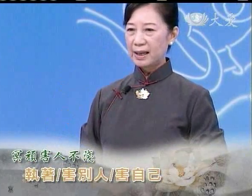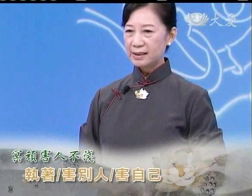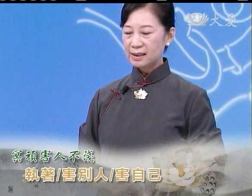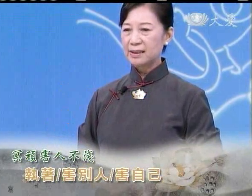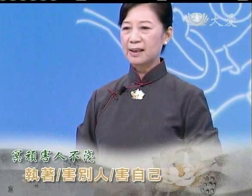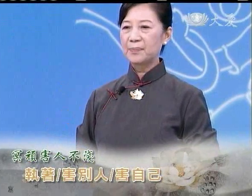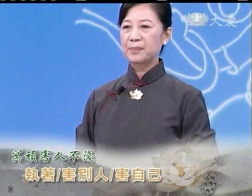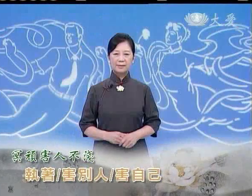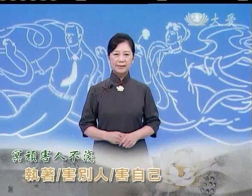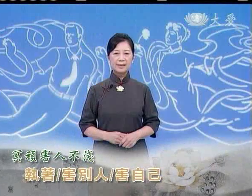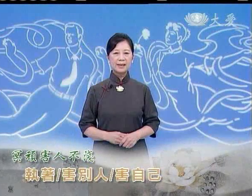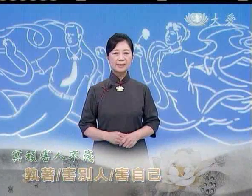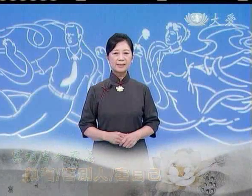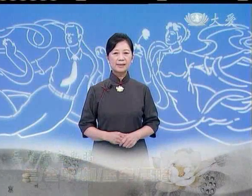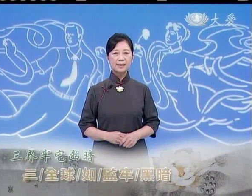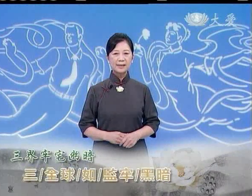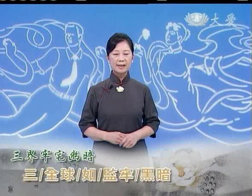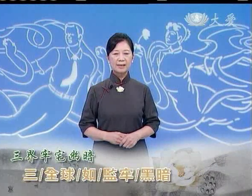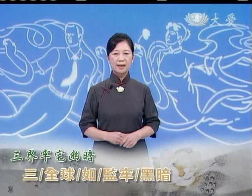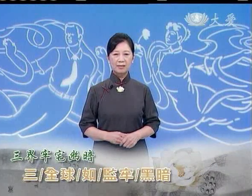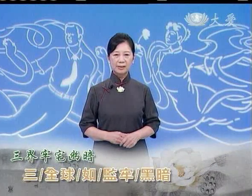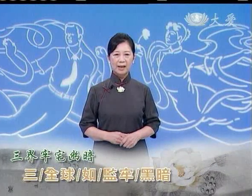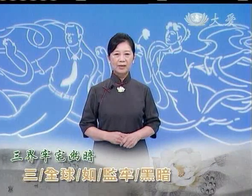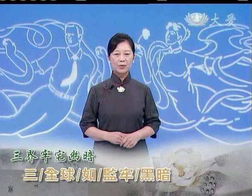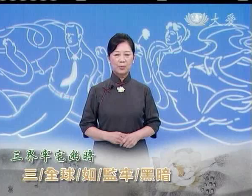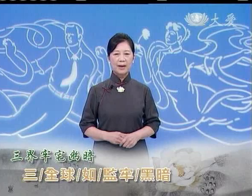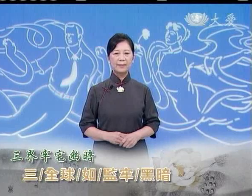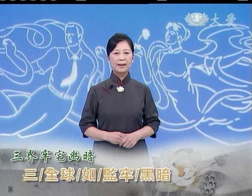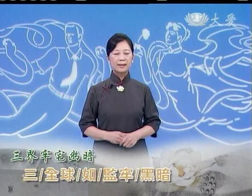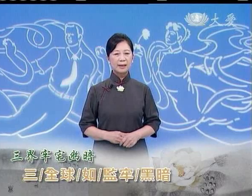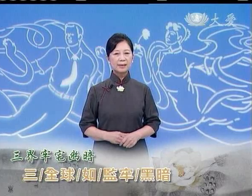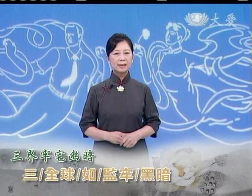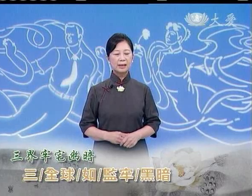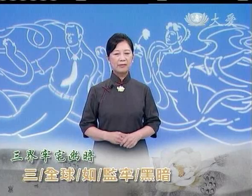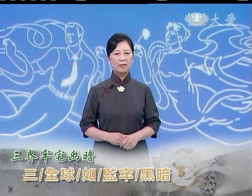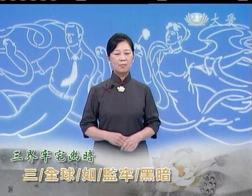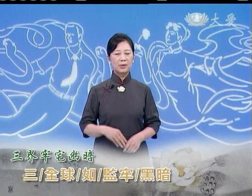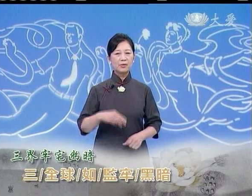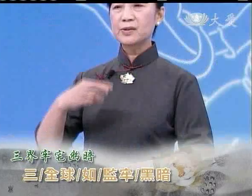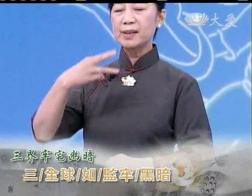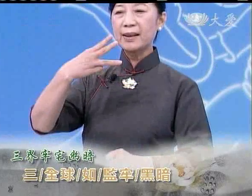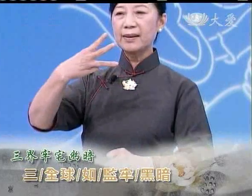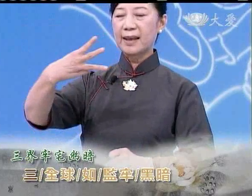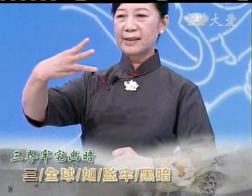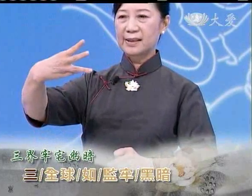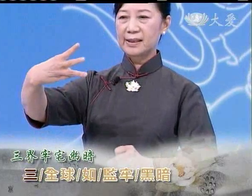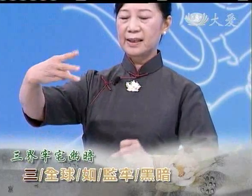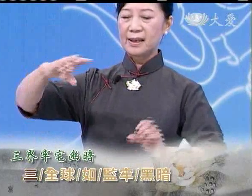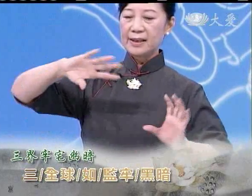来呈现。接下来是三界老宅右岸，那在这个地方我们用山来呈现，借